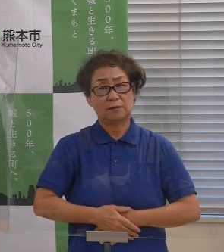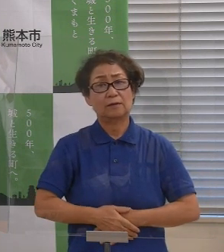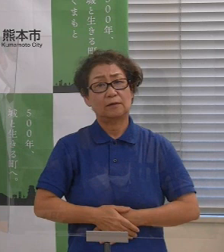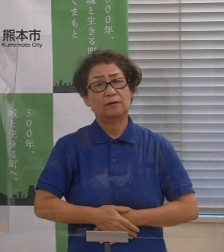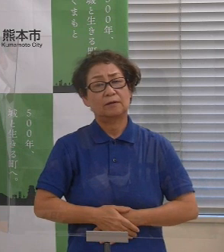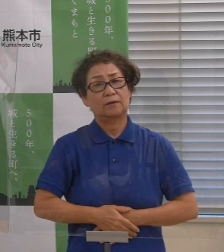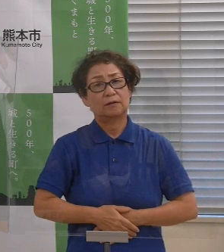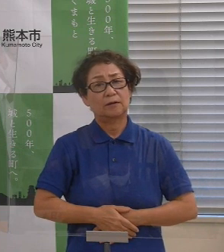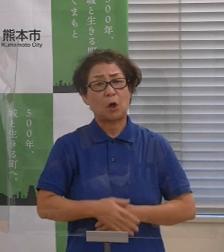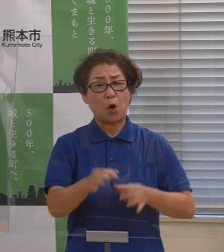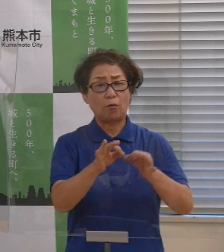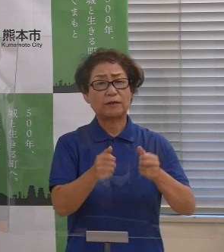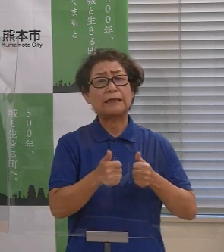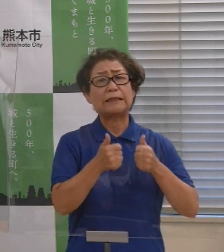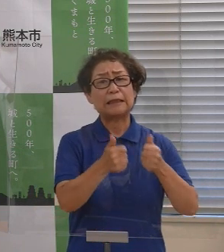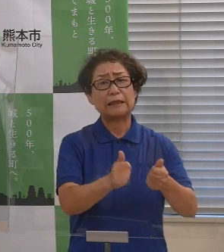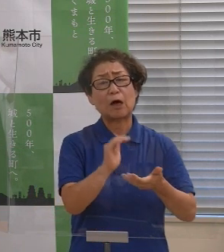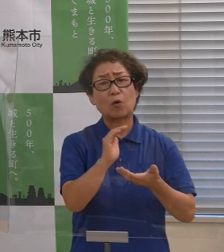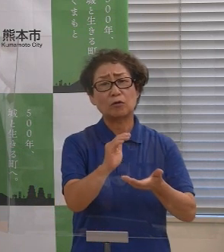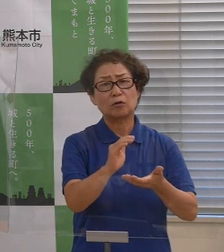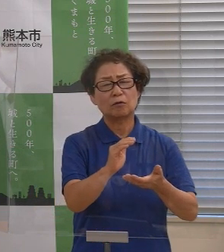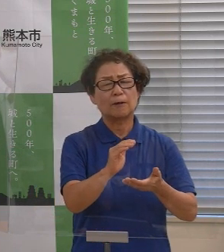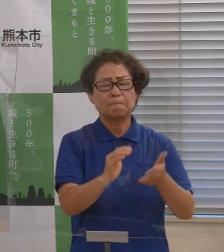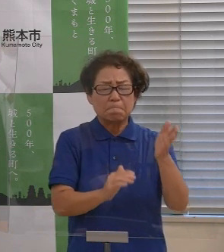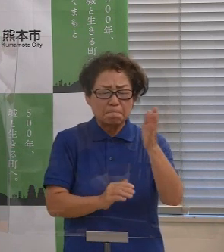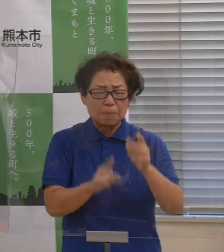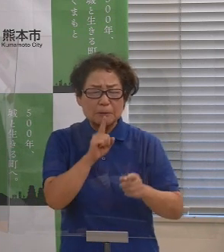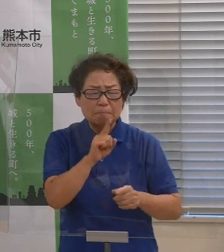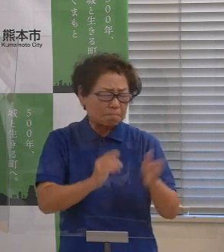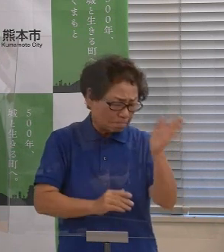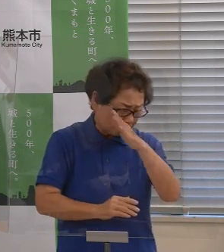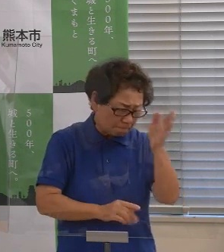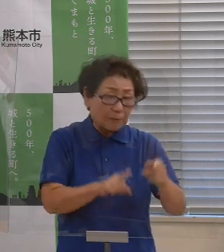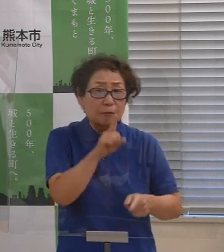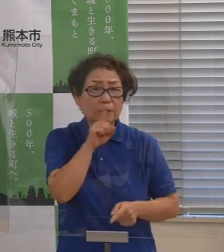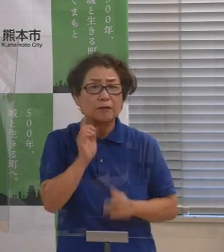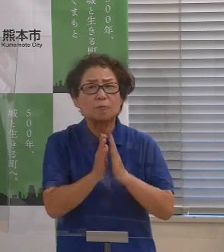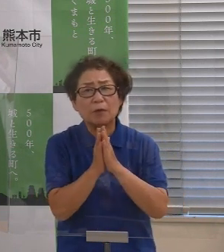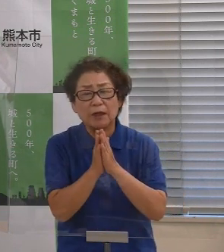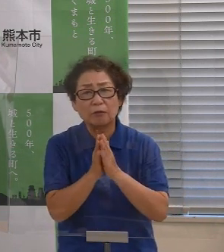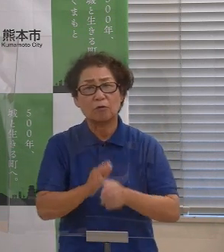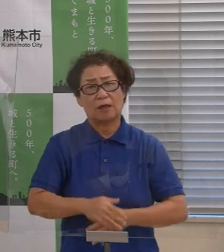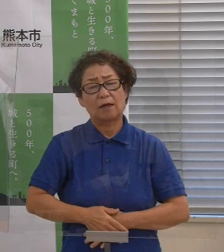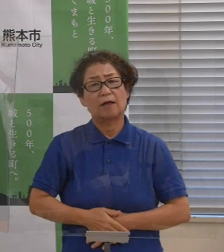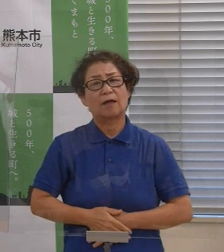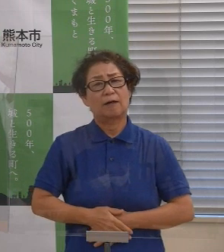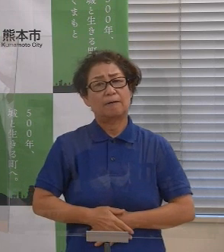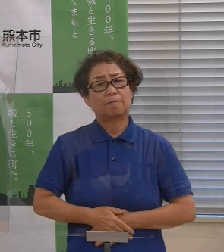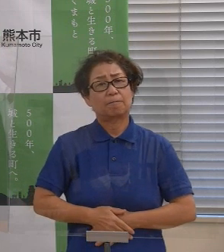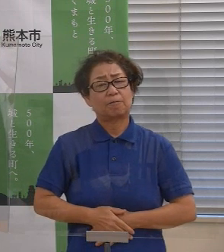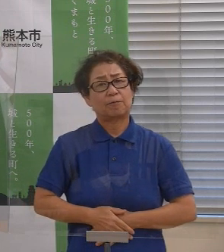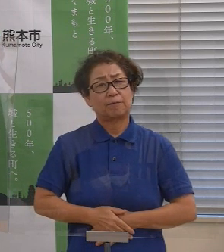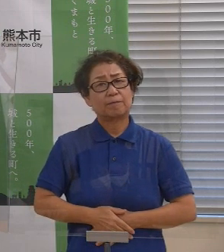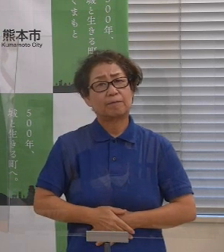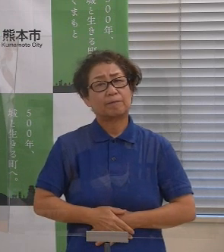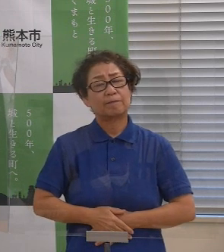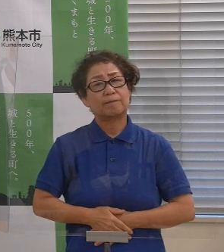そのまあお店に行ったこと自体をですね、秘密にしてほしいとか、あるいは、そういう、